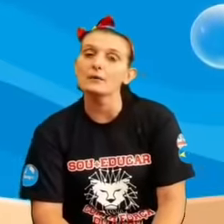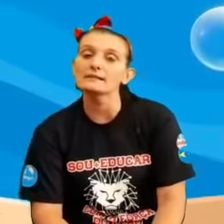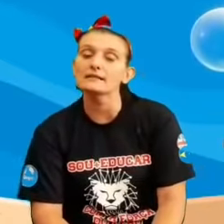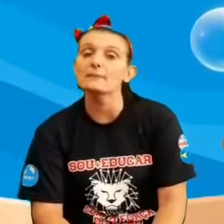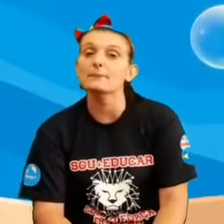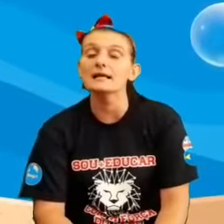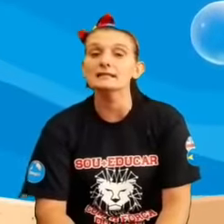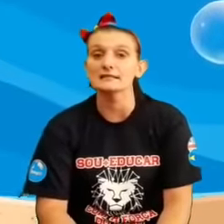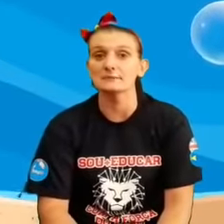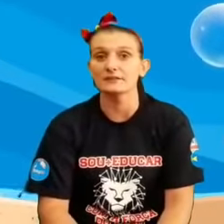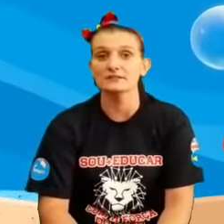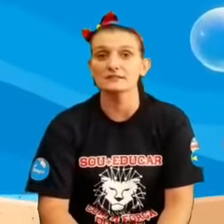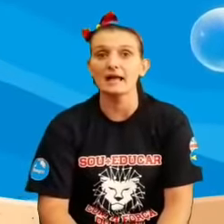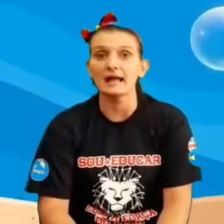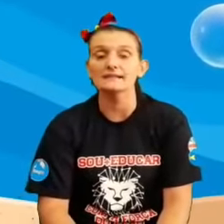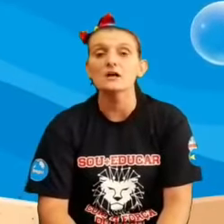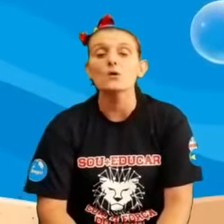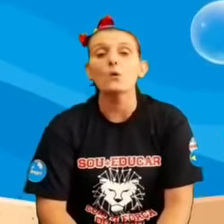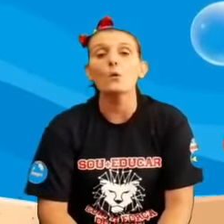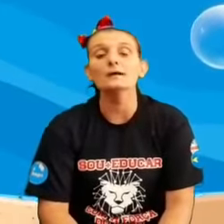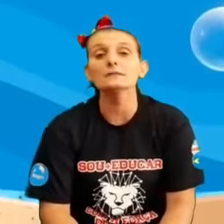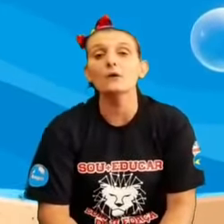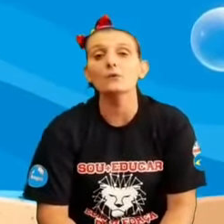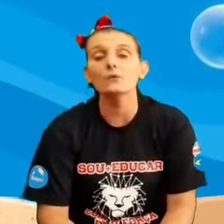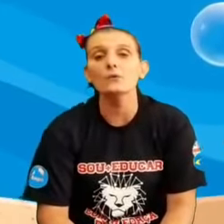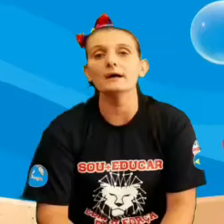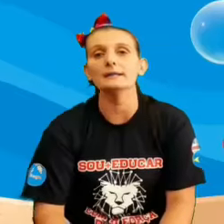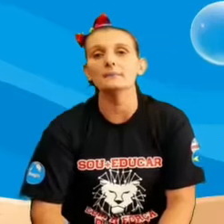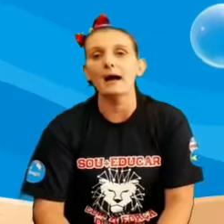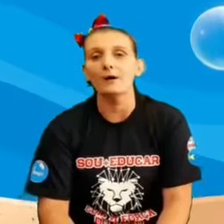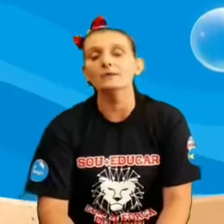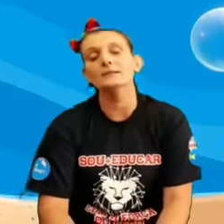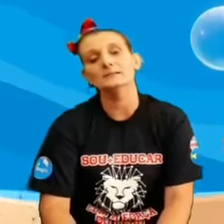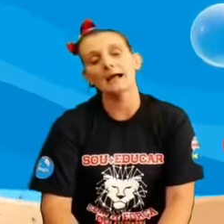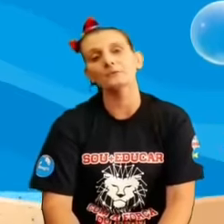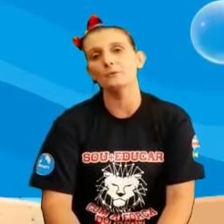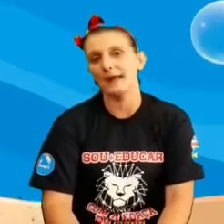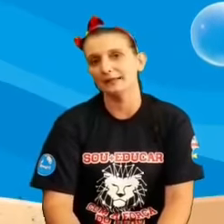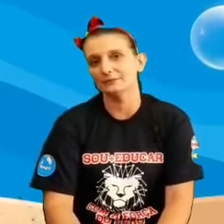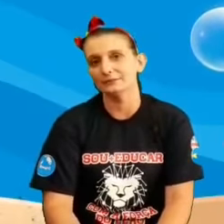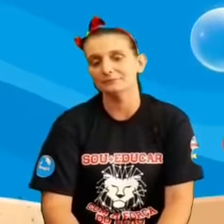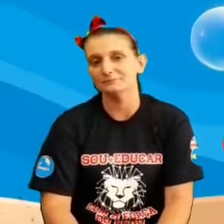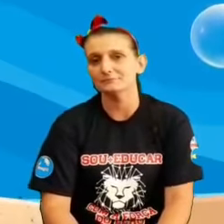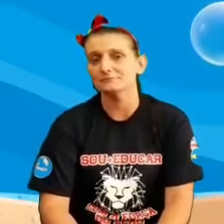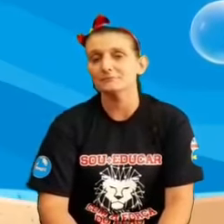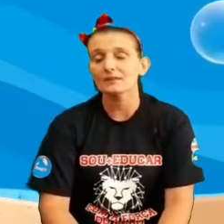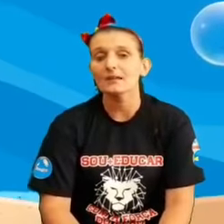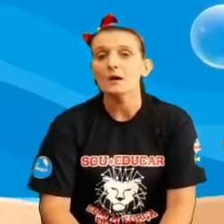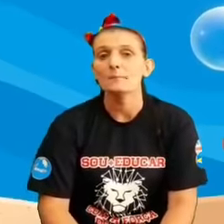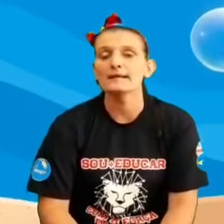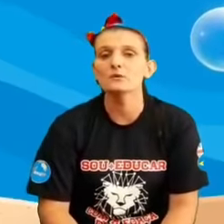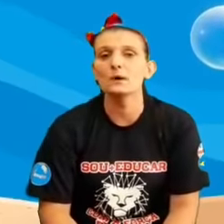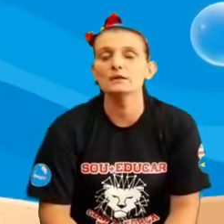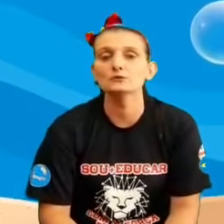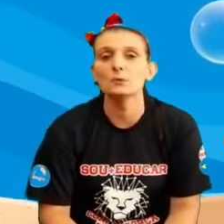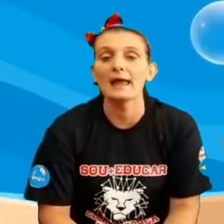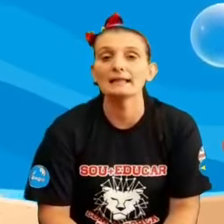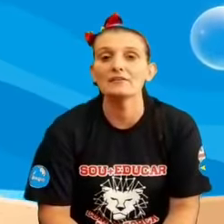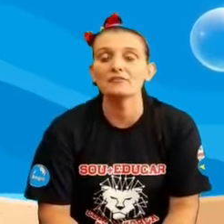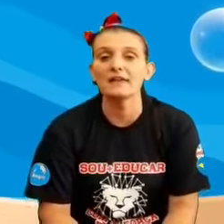algas e plantas medicinais quando algum animal está doente. Mas quando ela vê